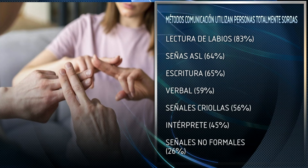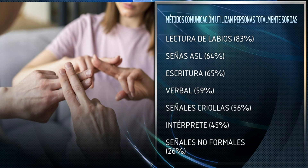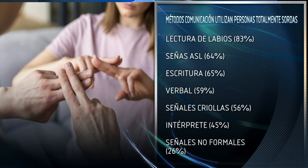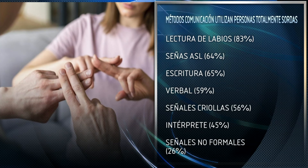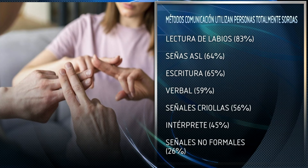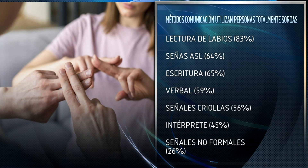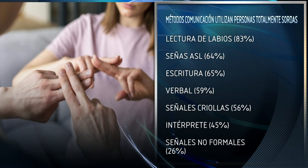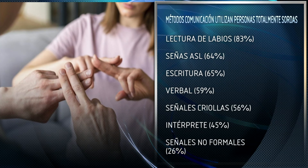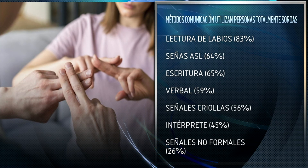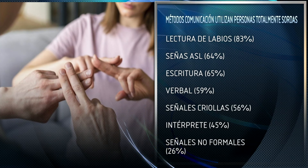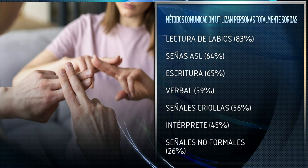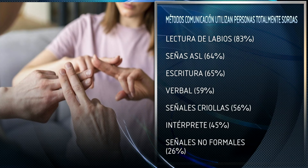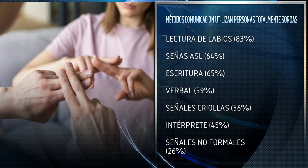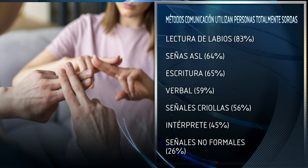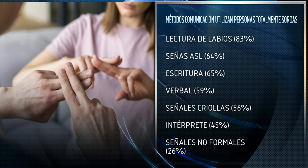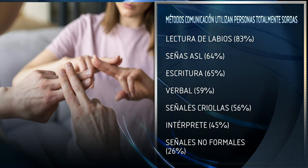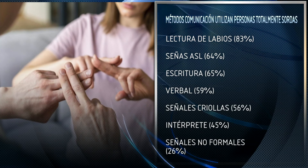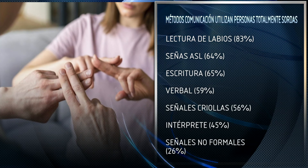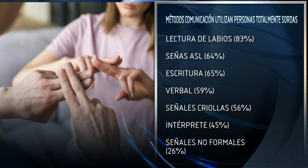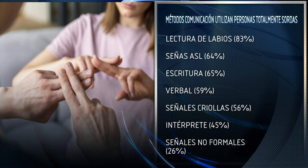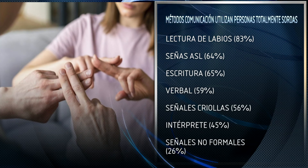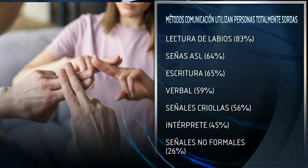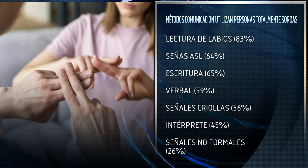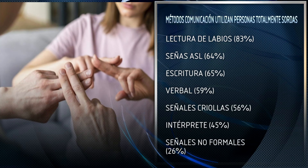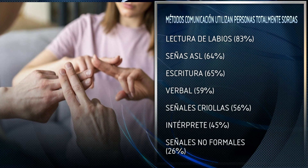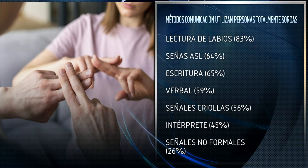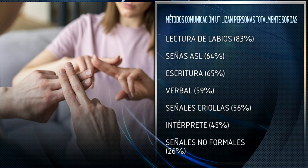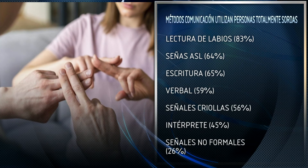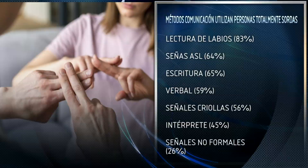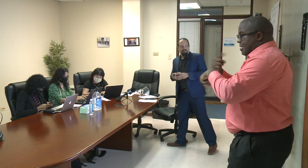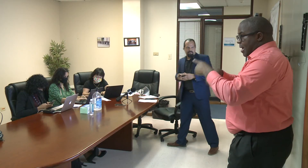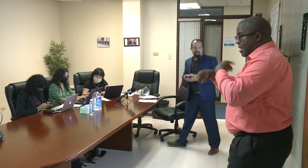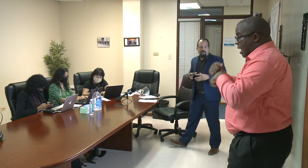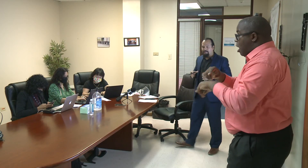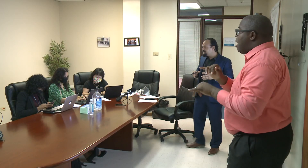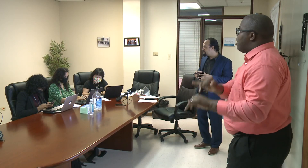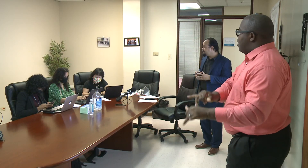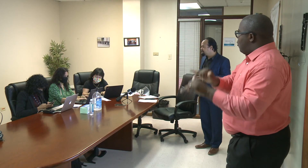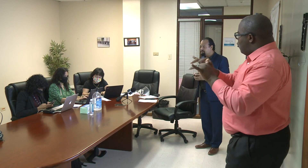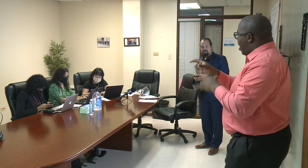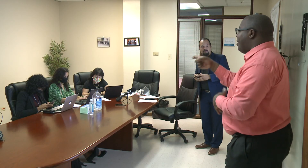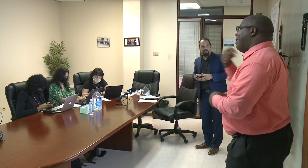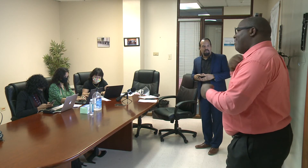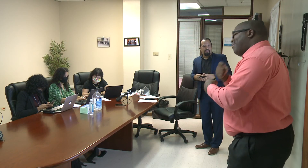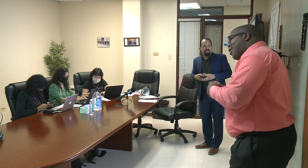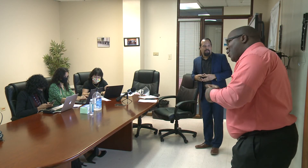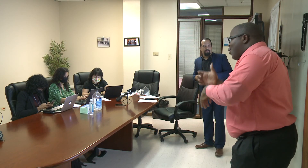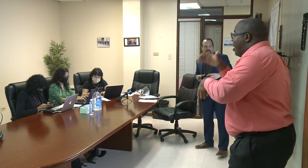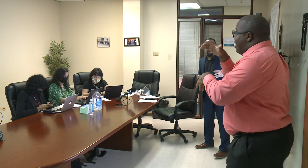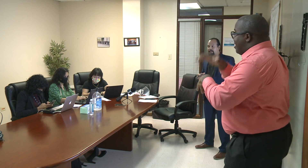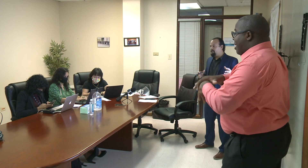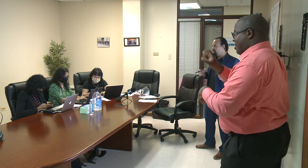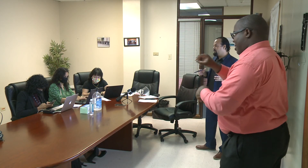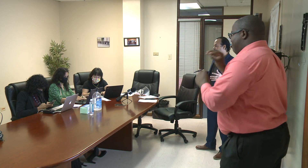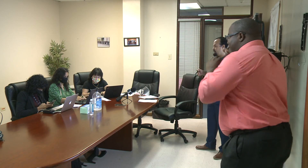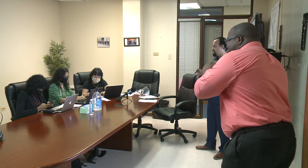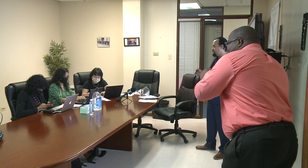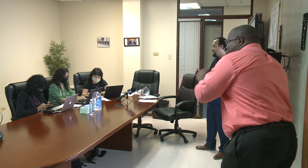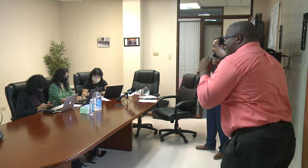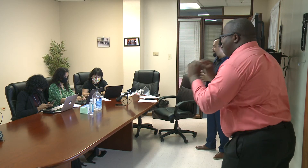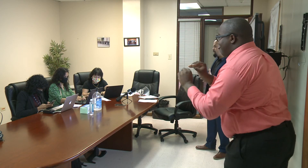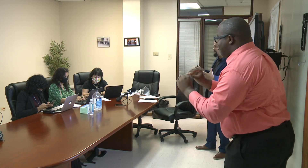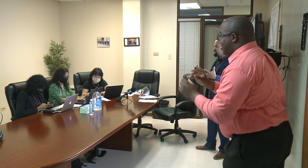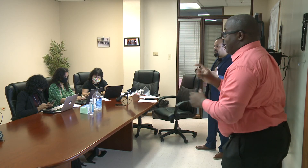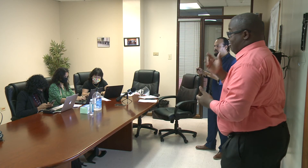intérprete 45%, intérprete señales no formales 26%. El estudio de necesidades de la comunidad sorda informe interactivo